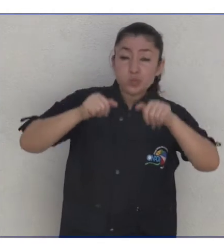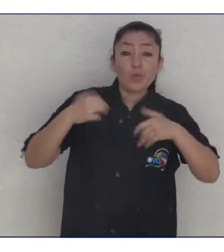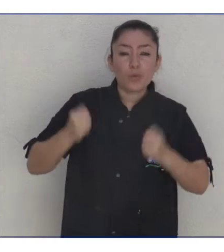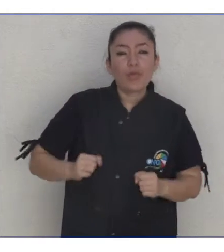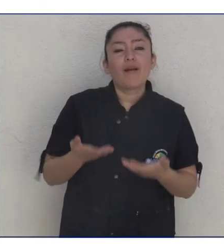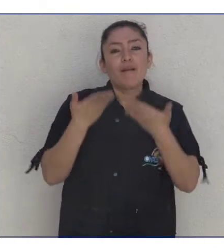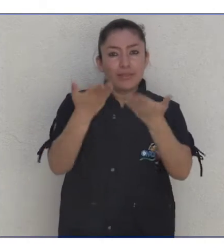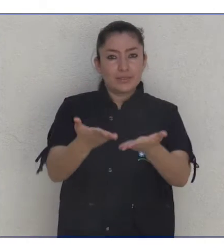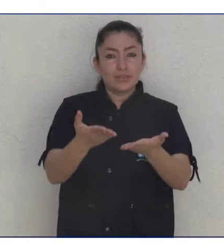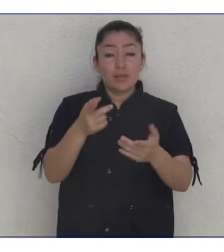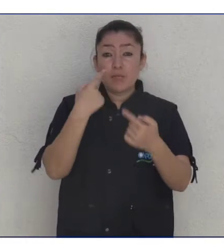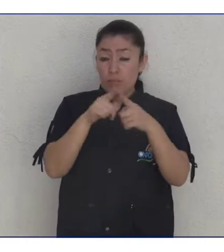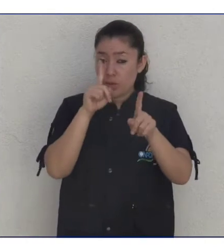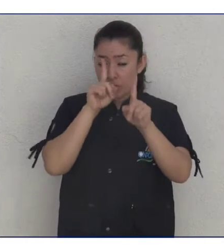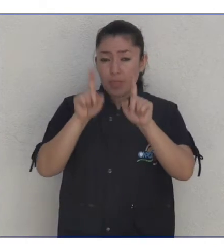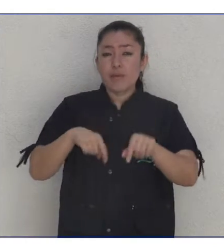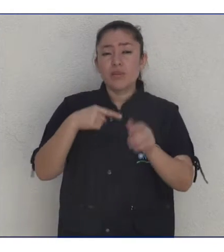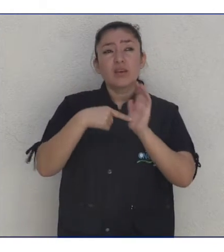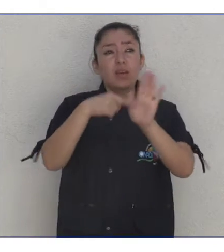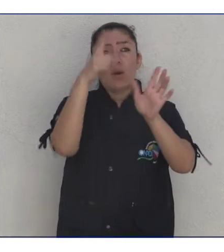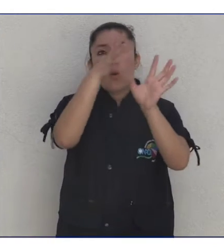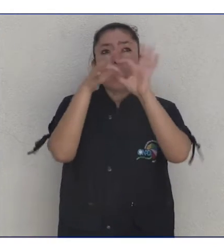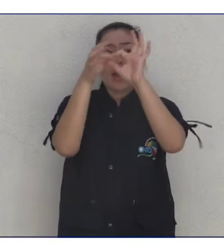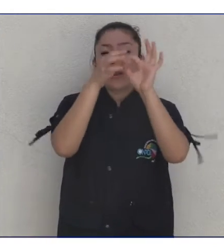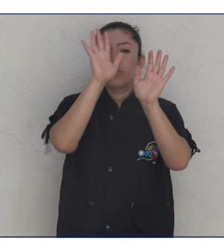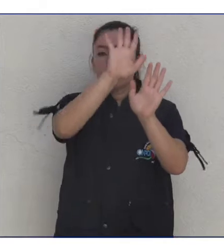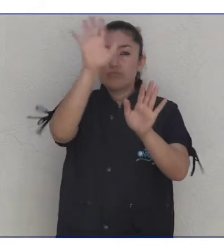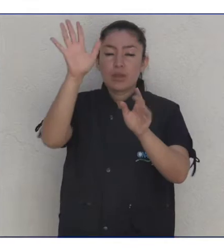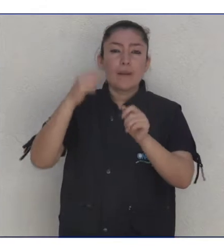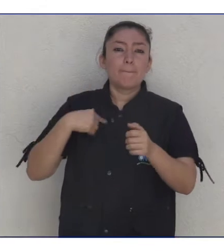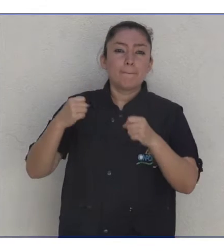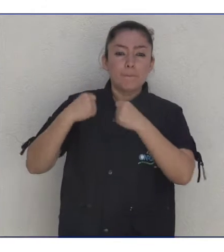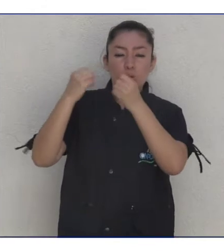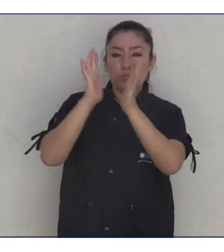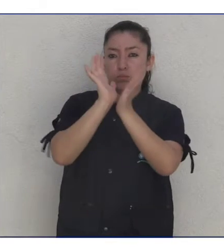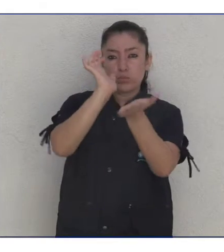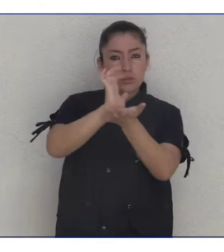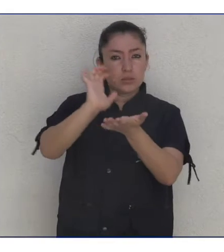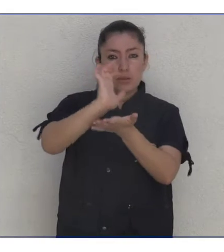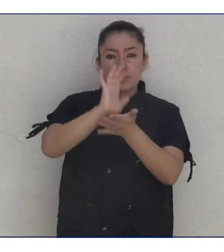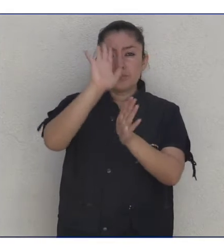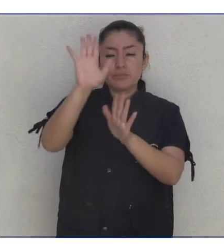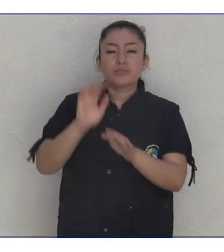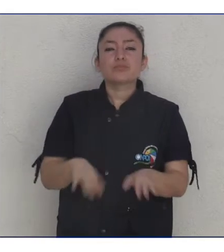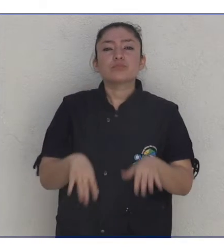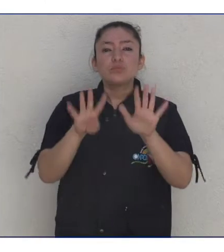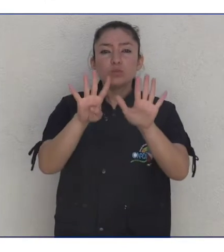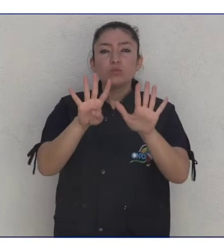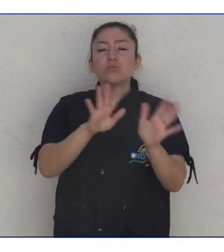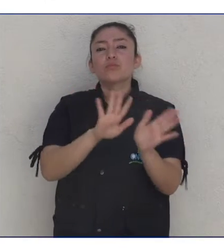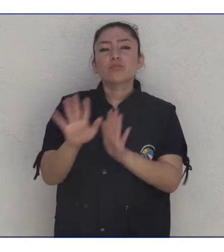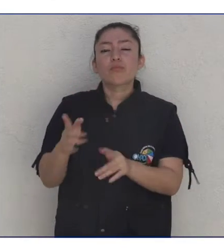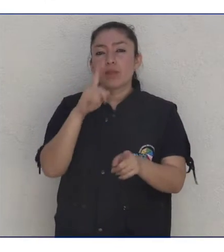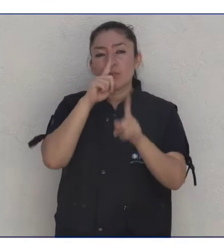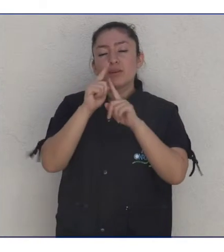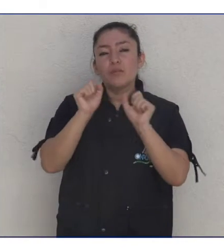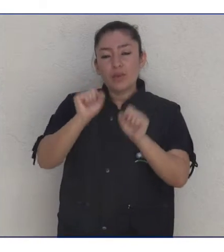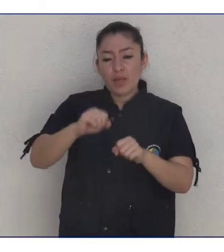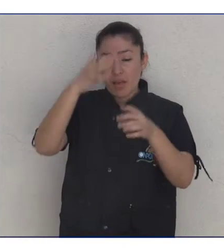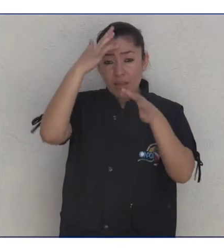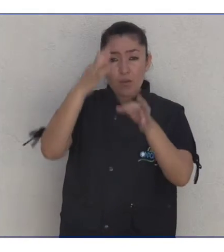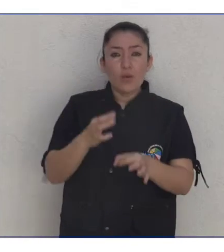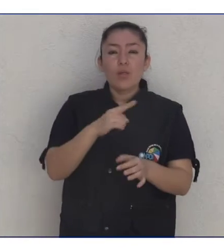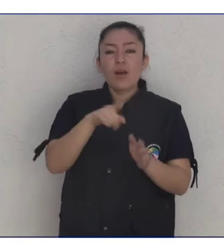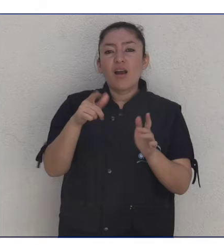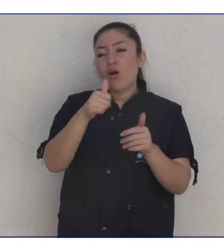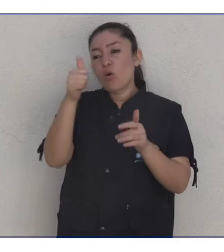análisis podrá ejercerse ante los órganos o entidades que la tengan en su poder. 9. La que sea determinada como reservada por